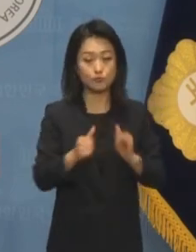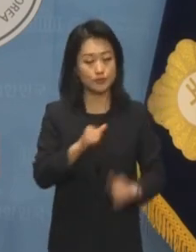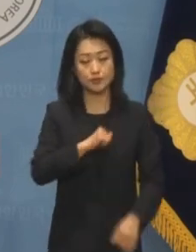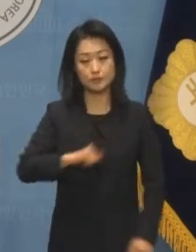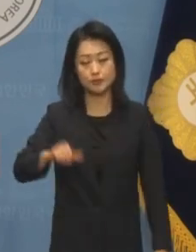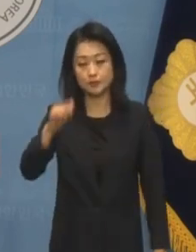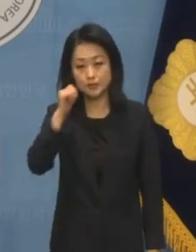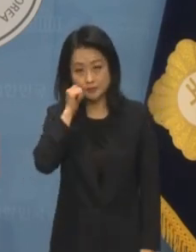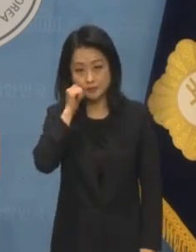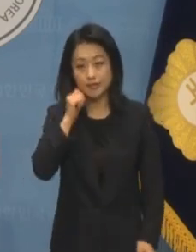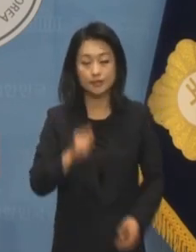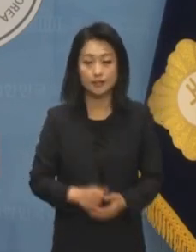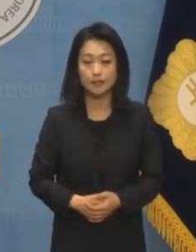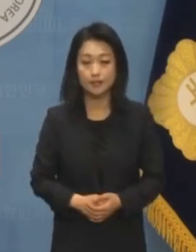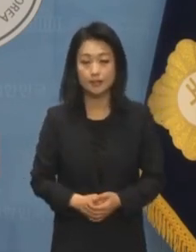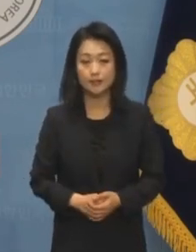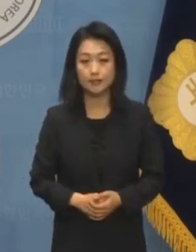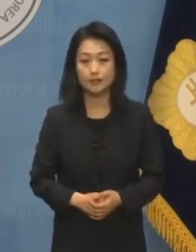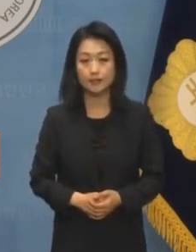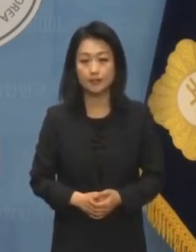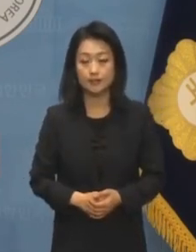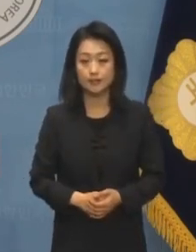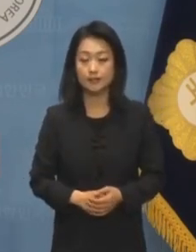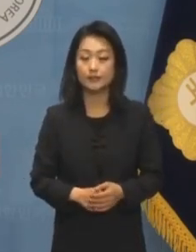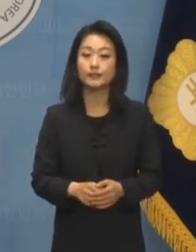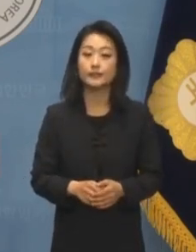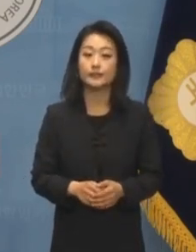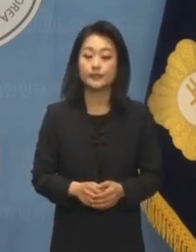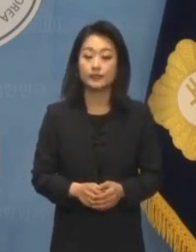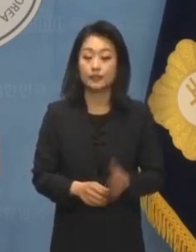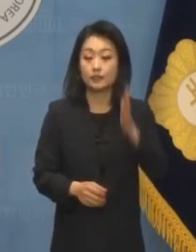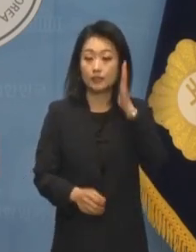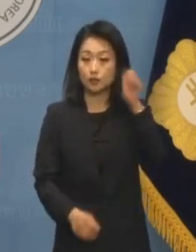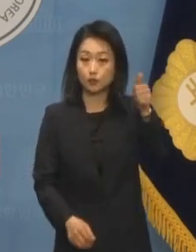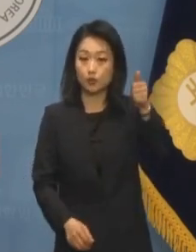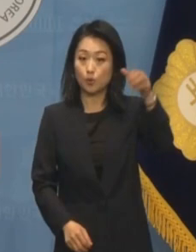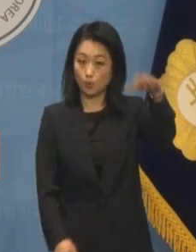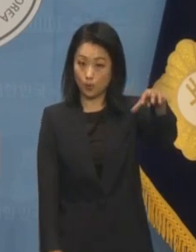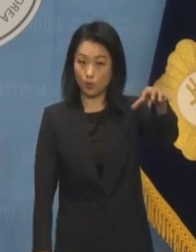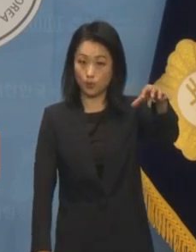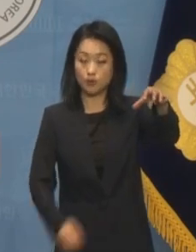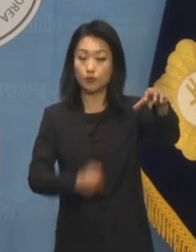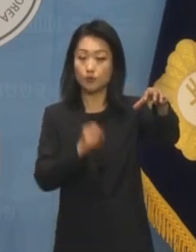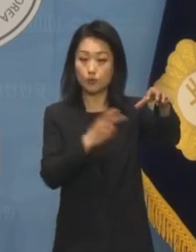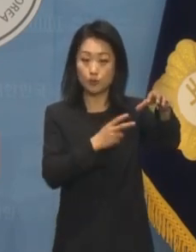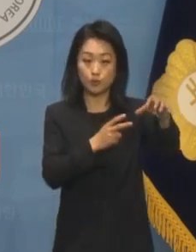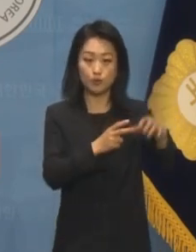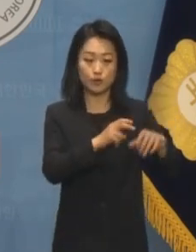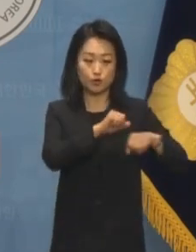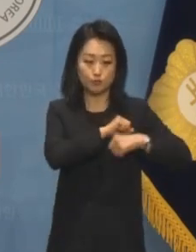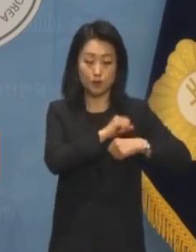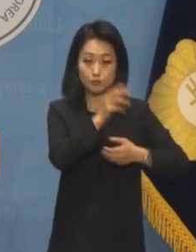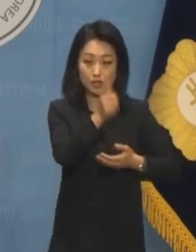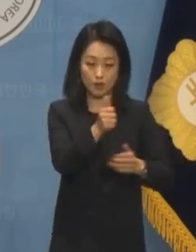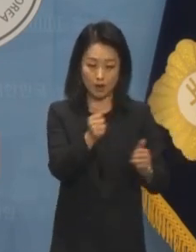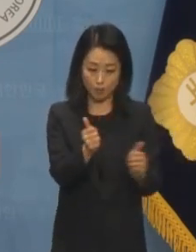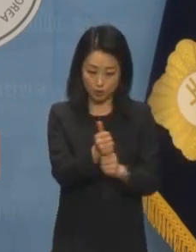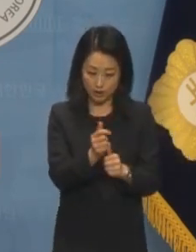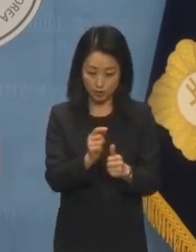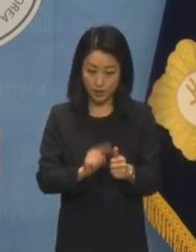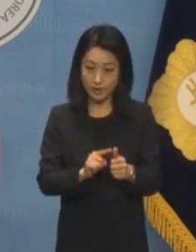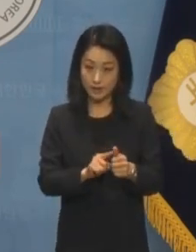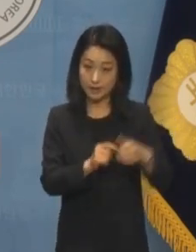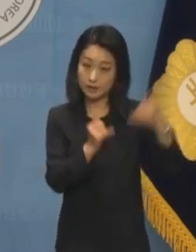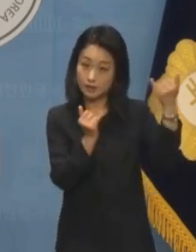다다랐습니다. 재검토 결정을 하루 앞두고 용산 대통령실과 이종섭 장관의 보좌관이